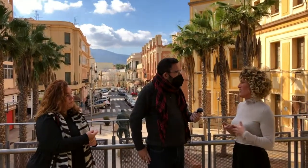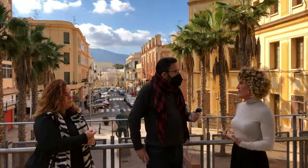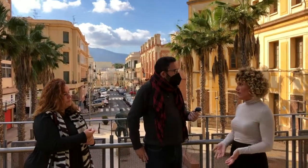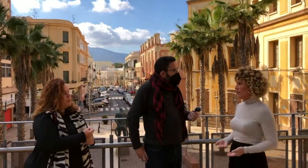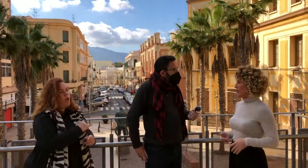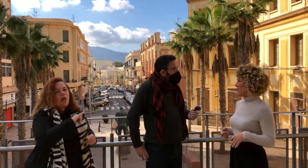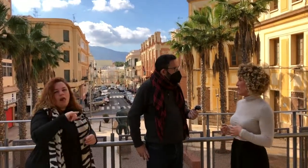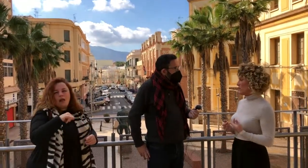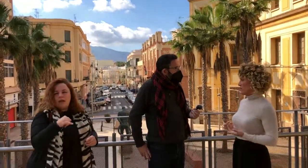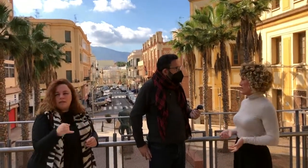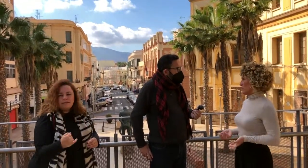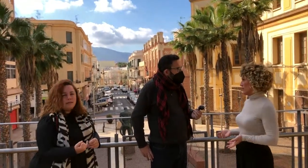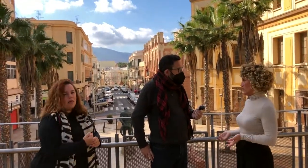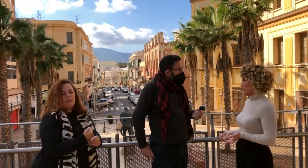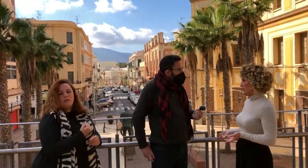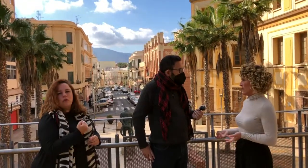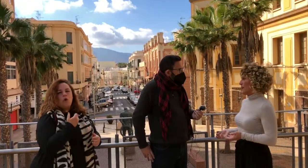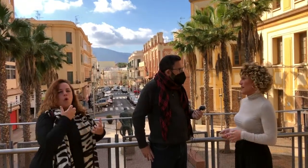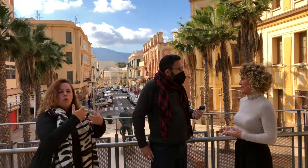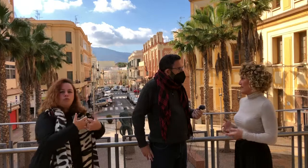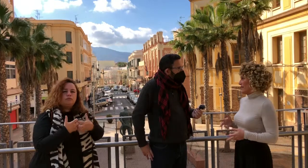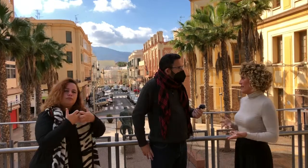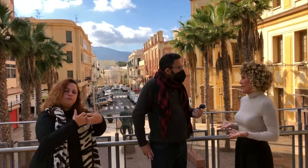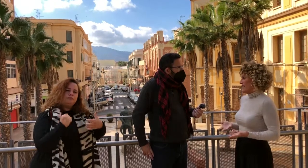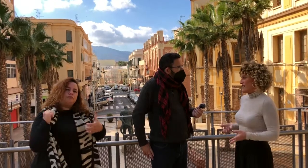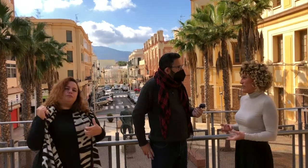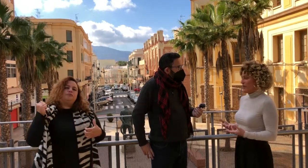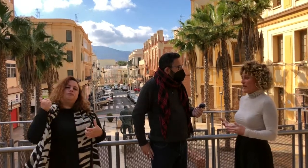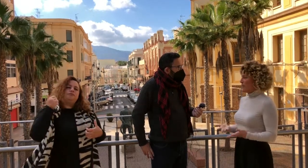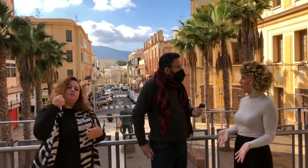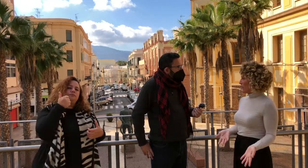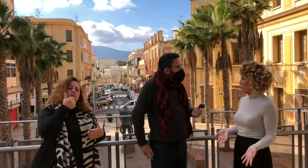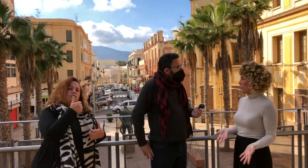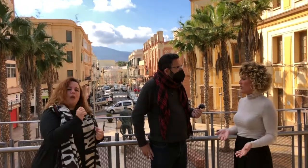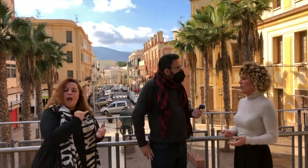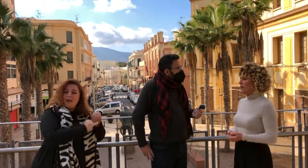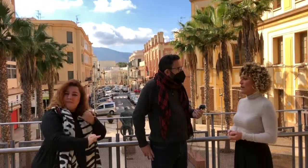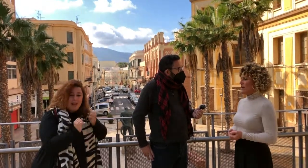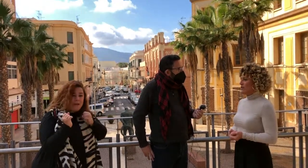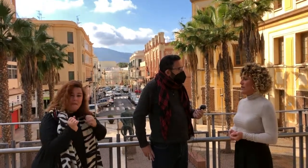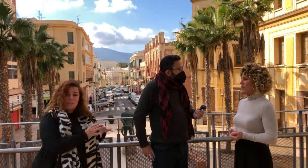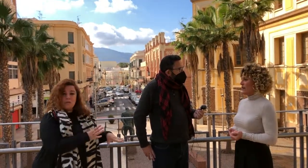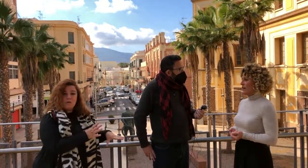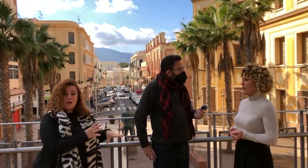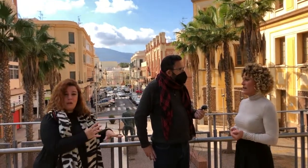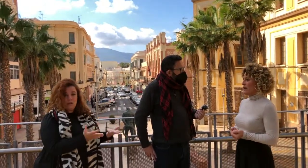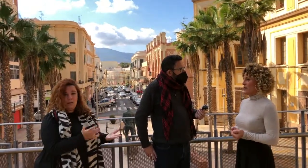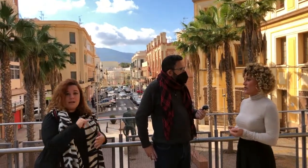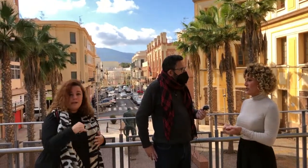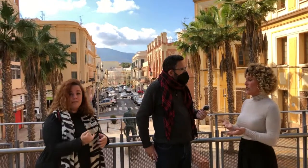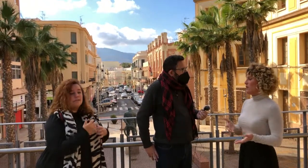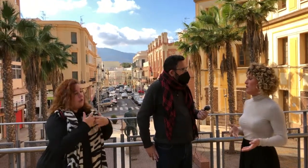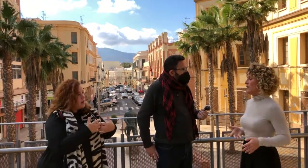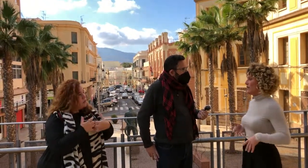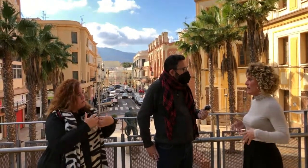es por cansancio, porque ya llevan muchos años luchando y la gente pues abandona mucho. Pero sí que es verdad que